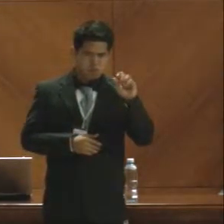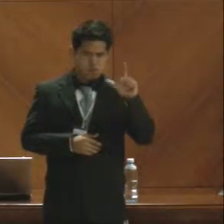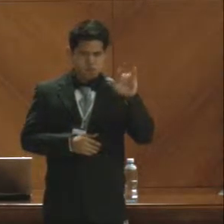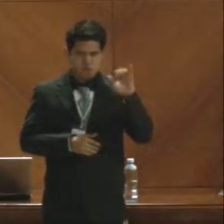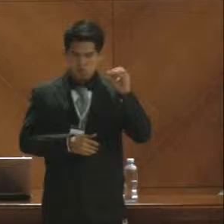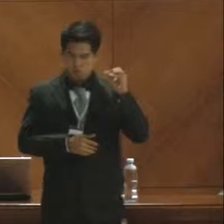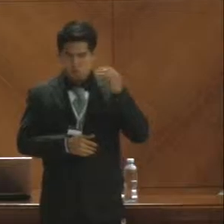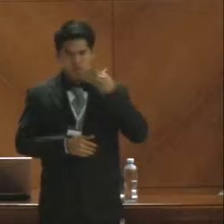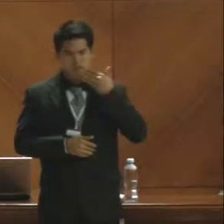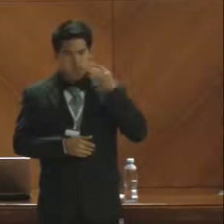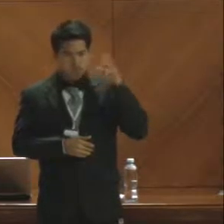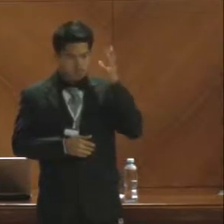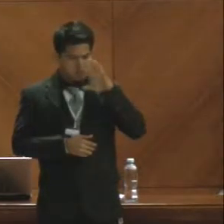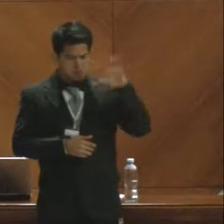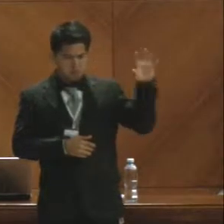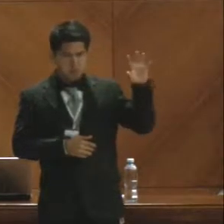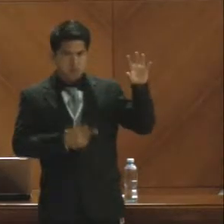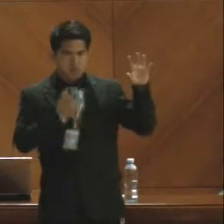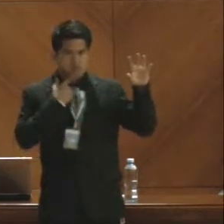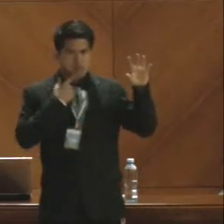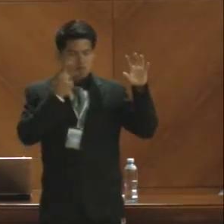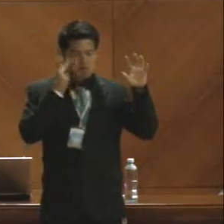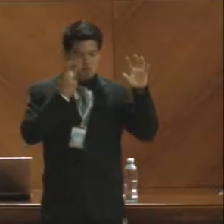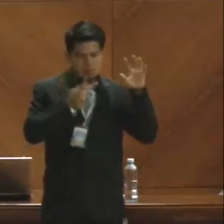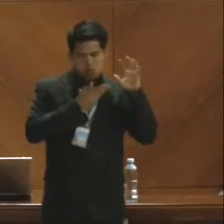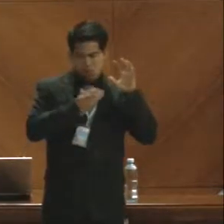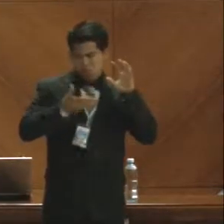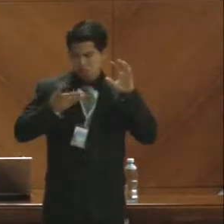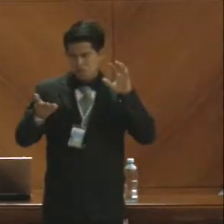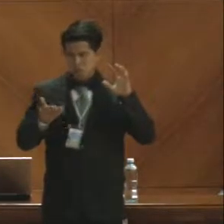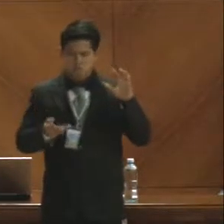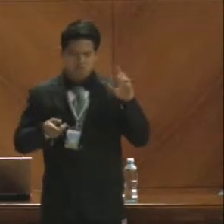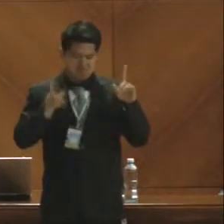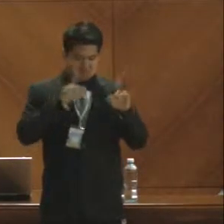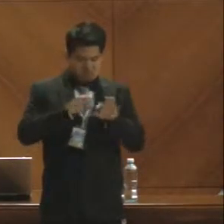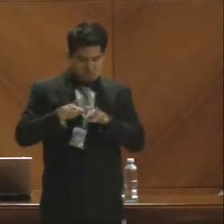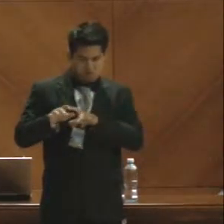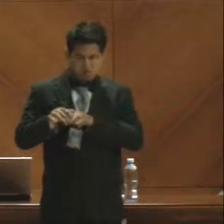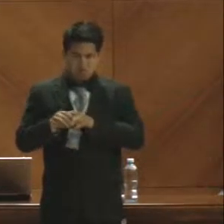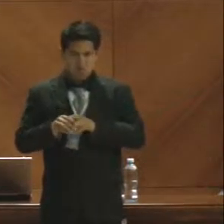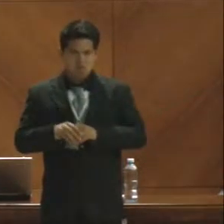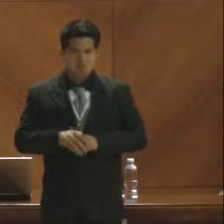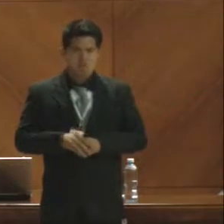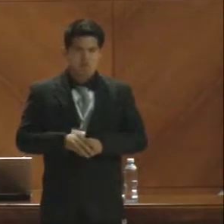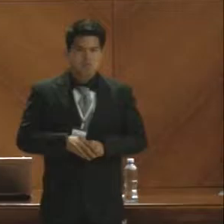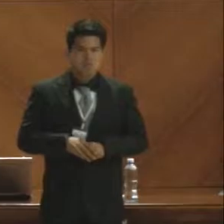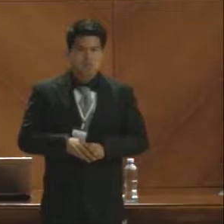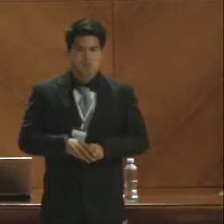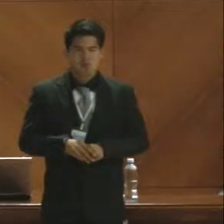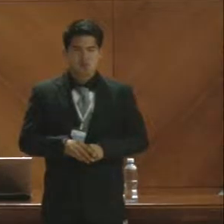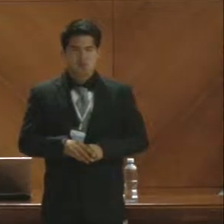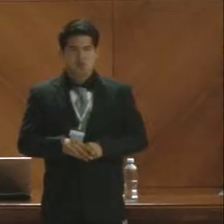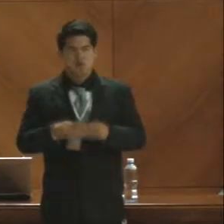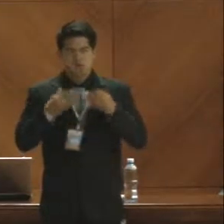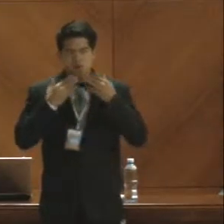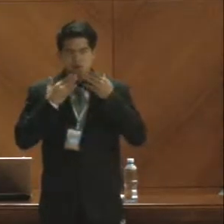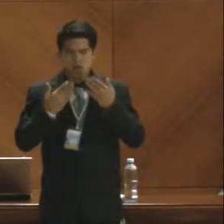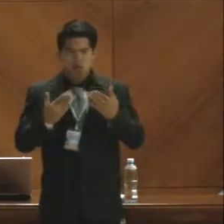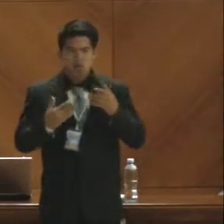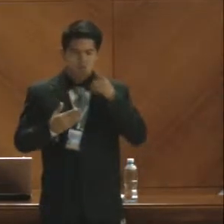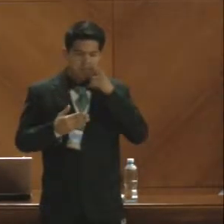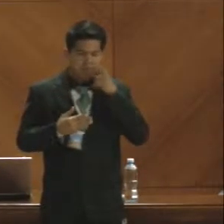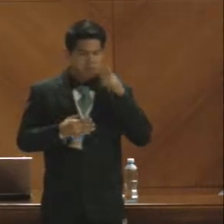las presentaciones de texto, las presentaciones como esta, los documentos de texto, etc. Y este problema se da en que existe un